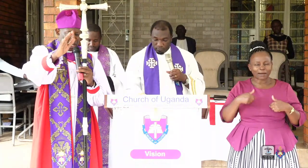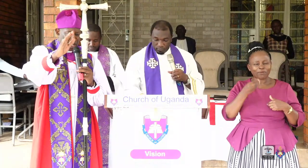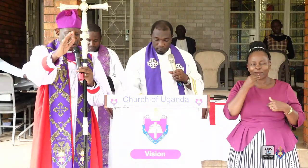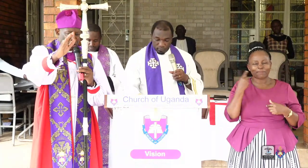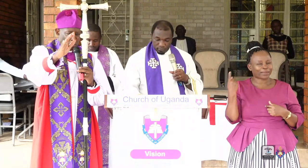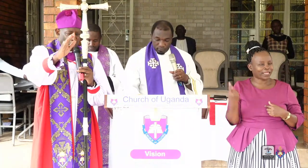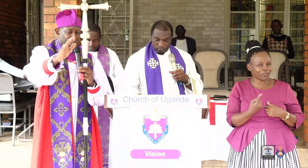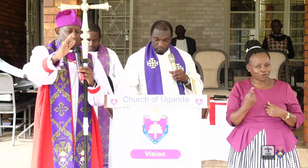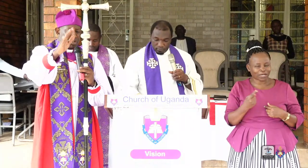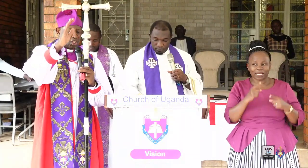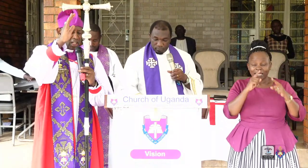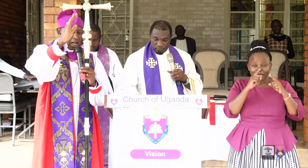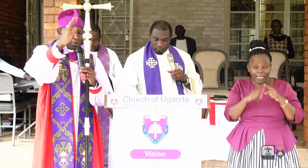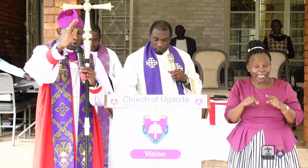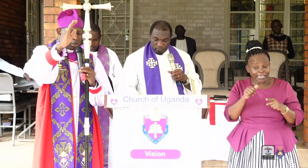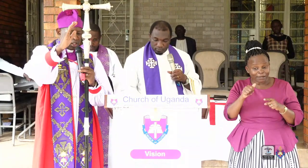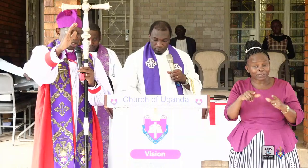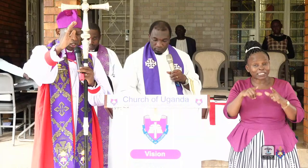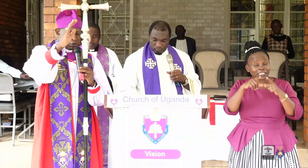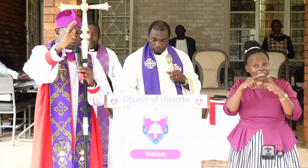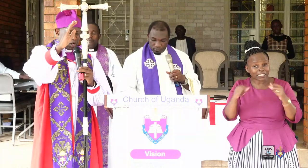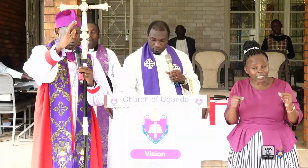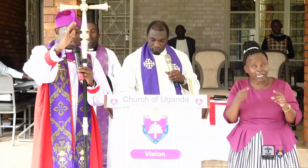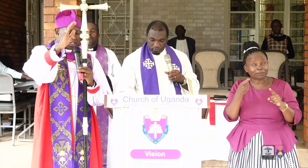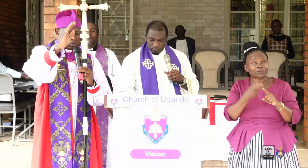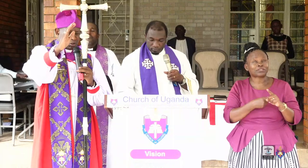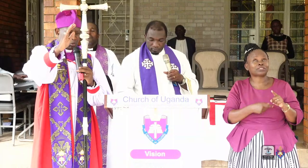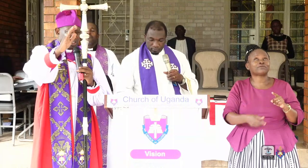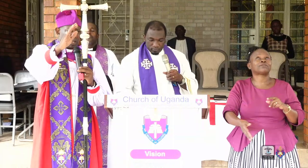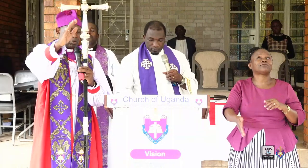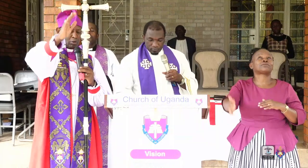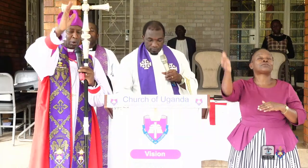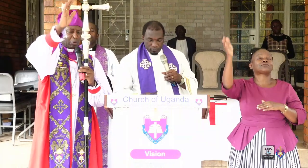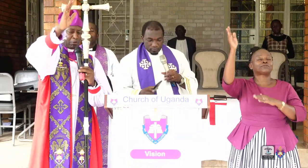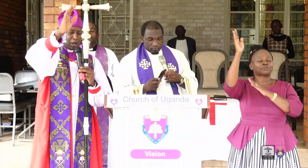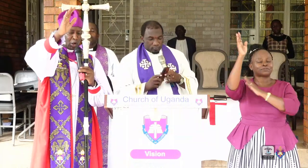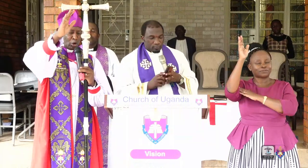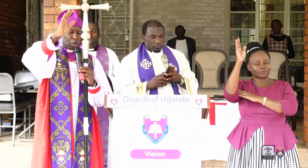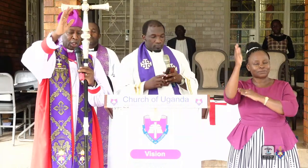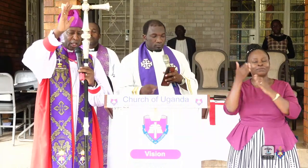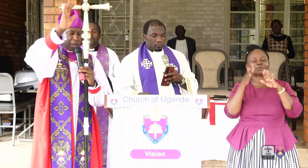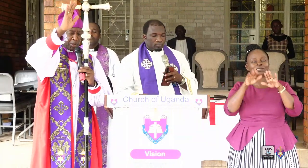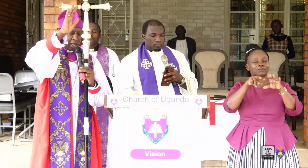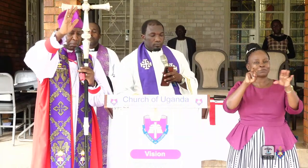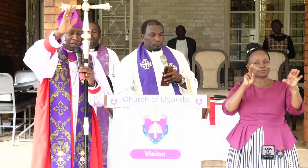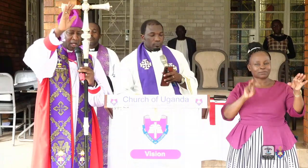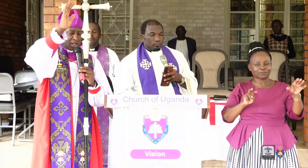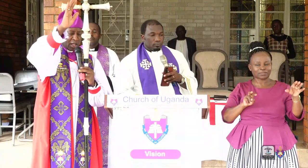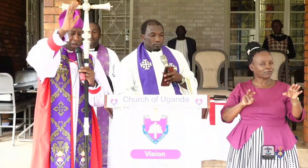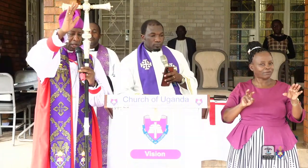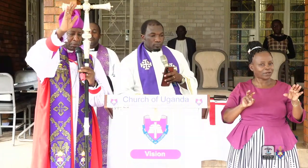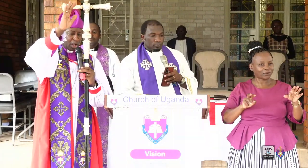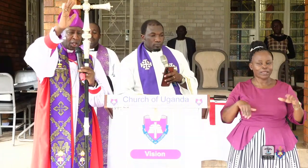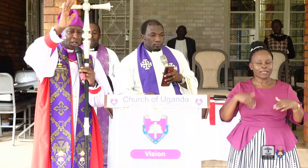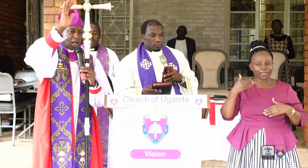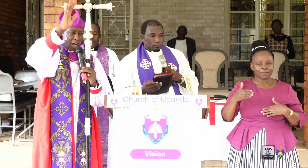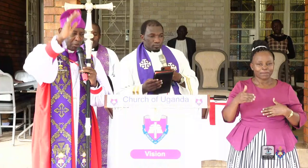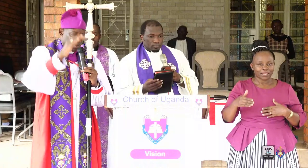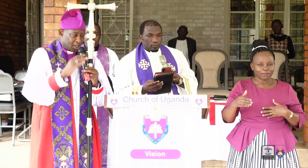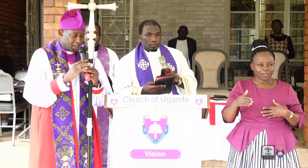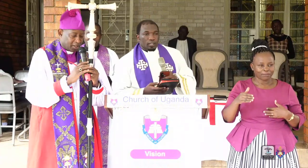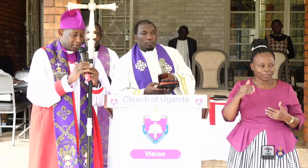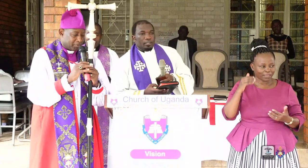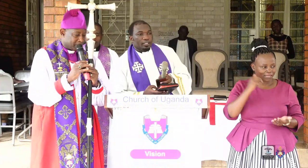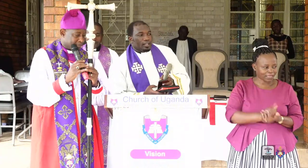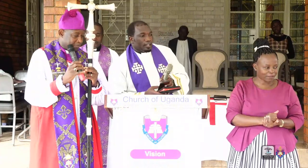yokka wabula na buli kigambo ekiva mu kamuka katono mukisa wa tuna gulemo kubavako emirembe n'emirembe